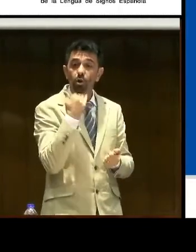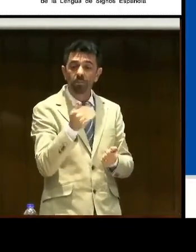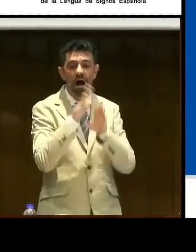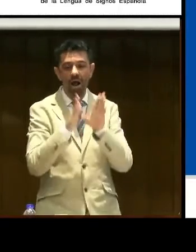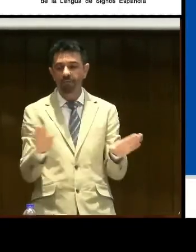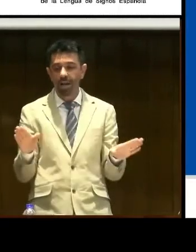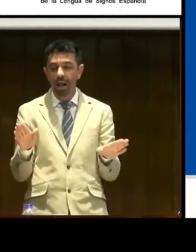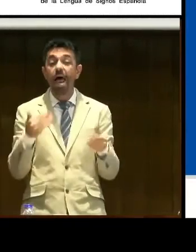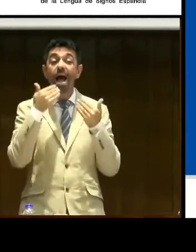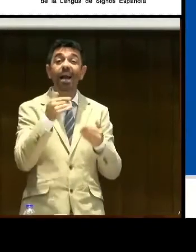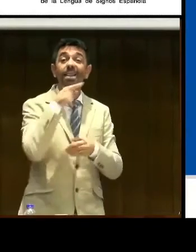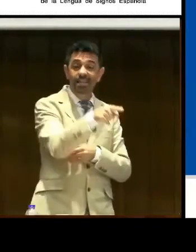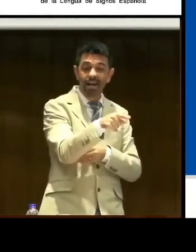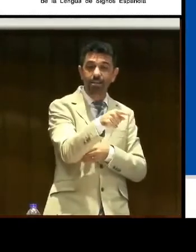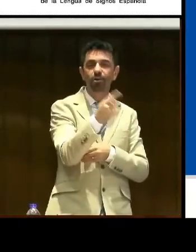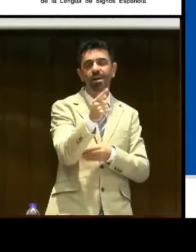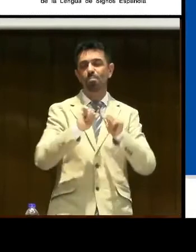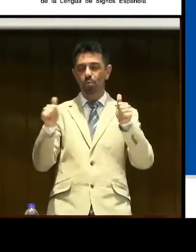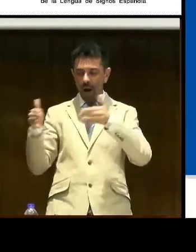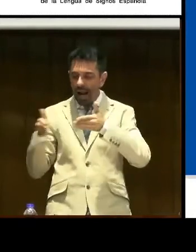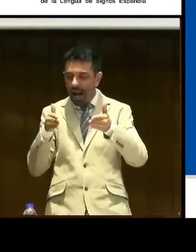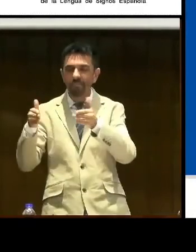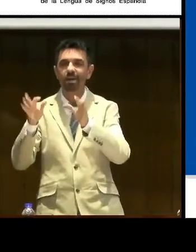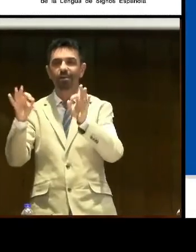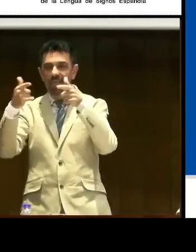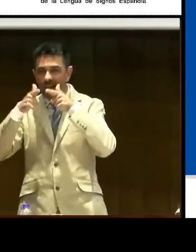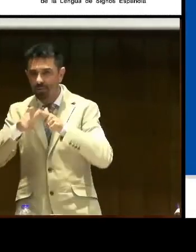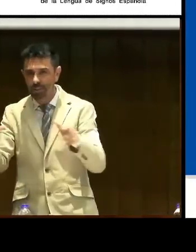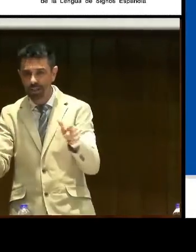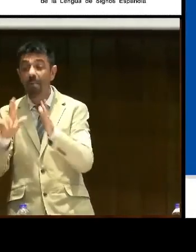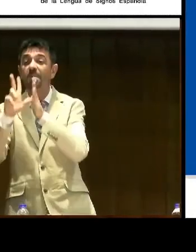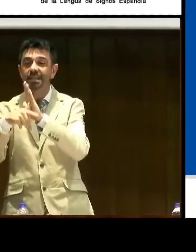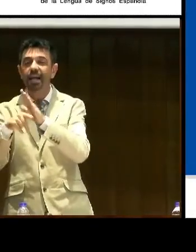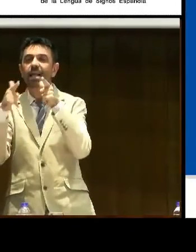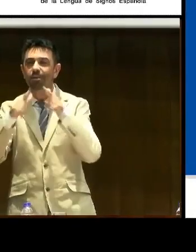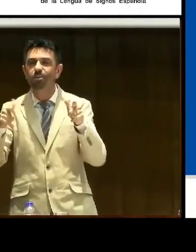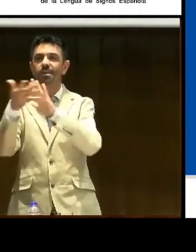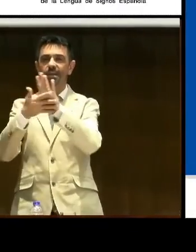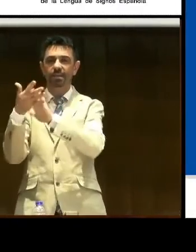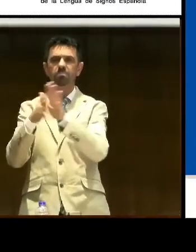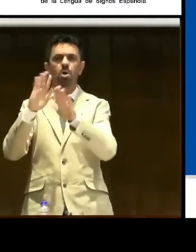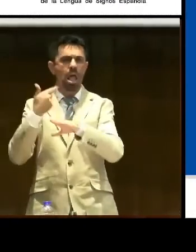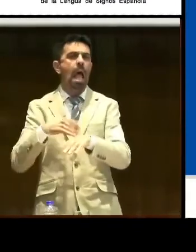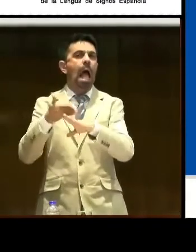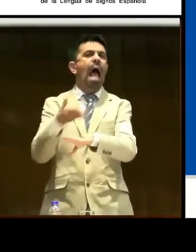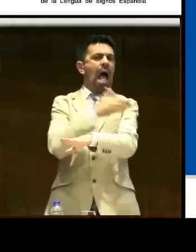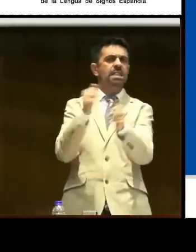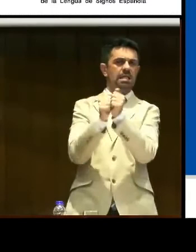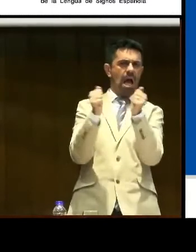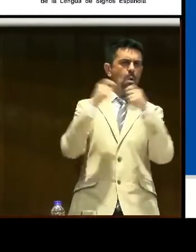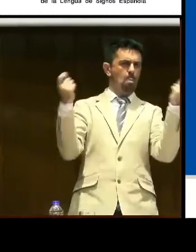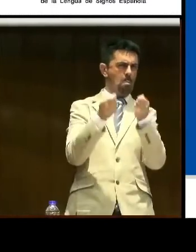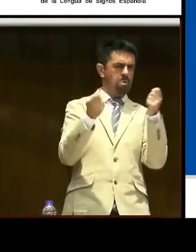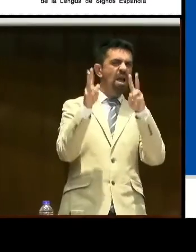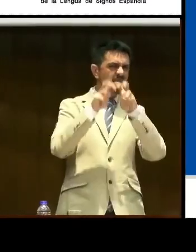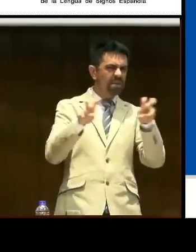desaparecía, lo puso en el camino de la lingüística. Aunque ya antes había publicado investigaciones sobre